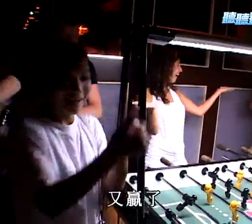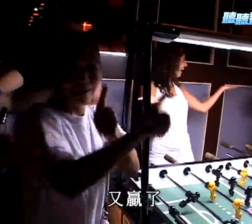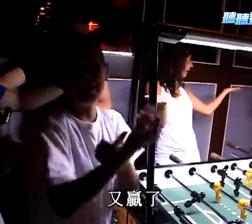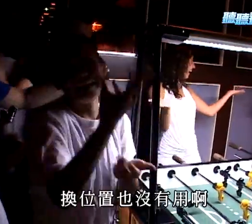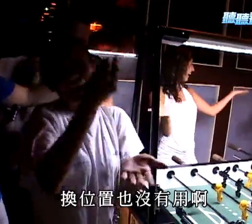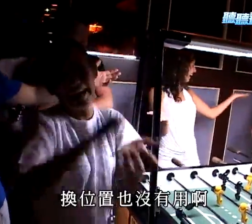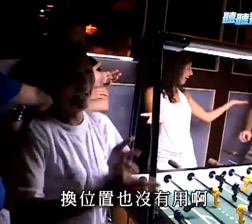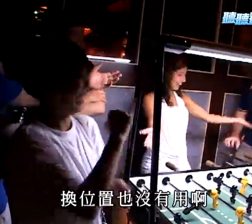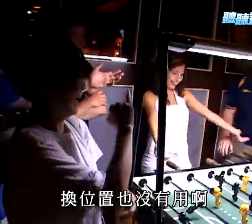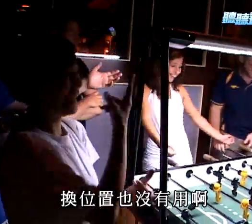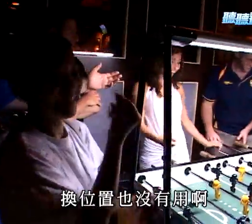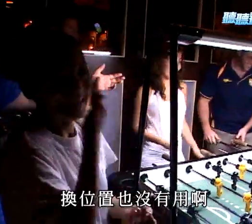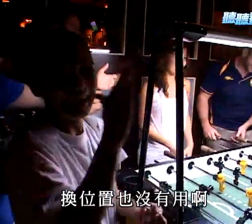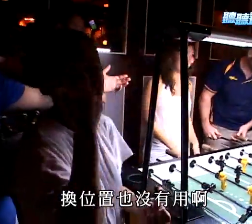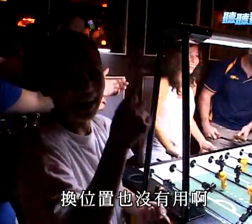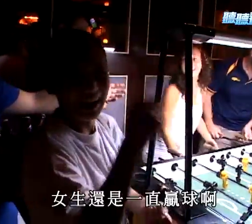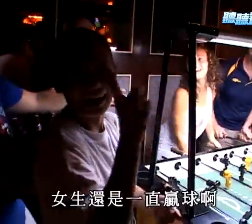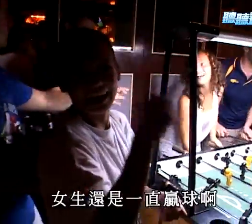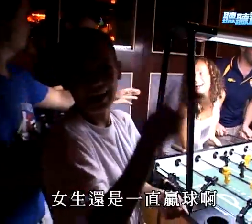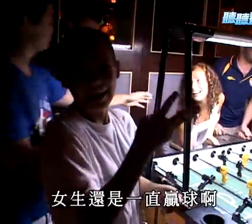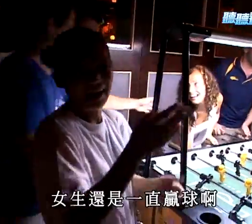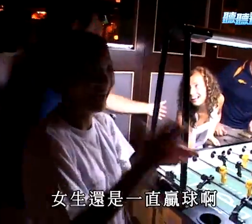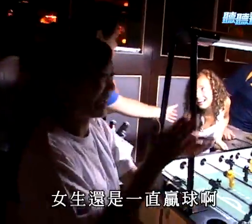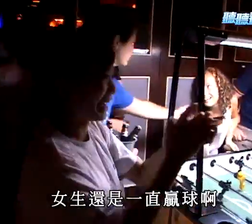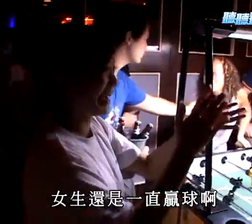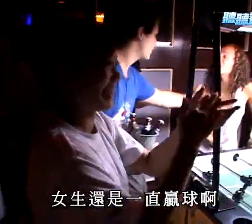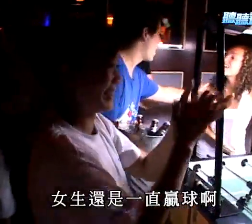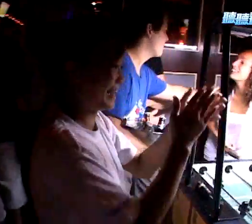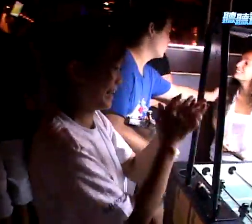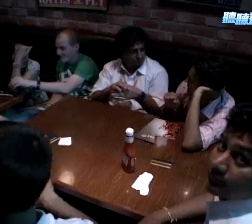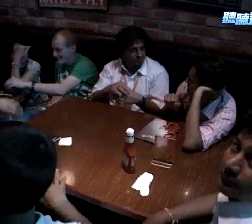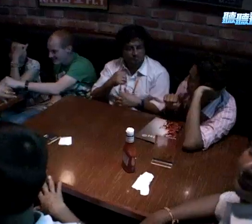换位置也没有用啊，女生还是一直赢球啊。